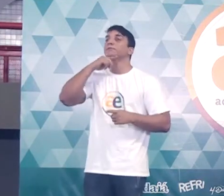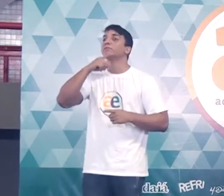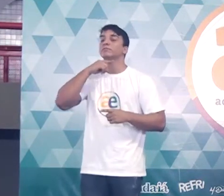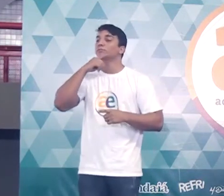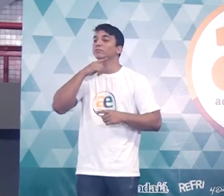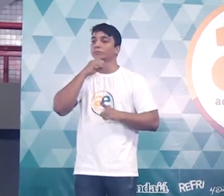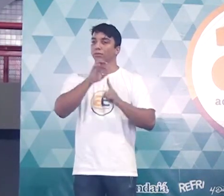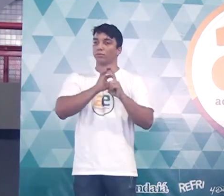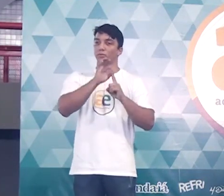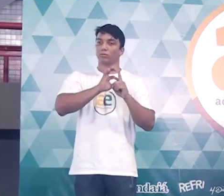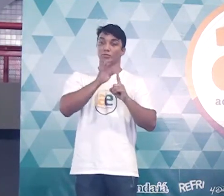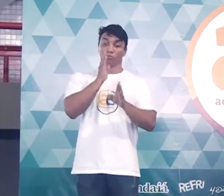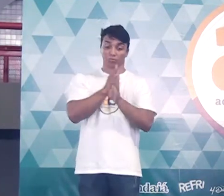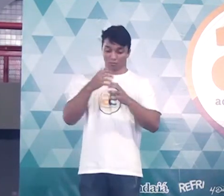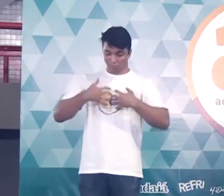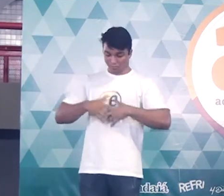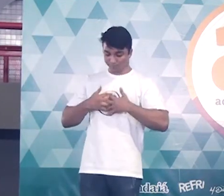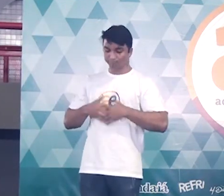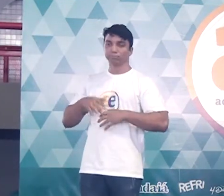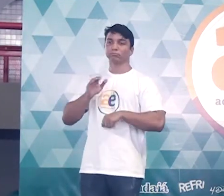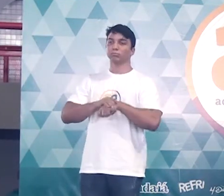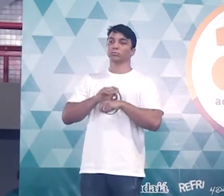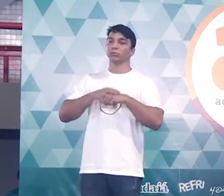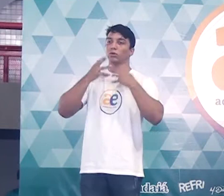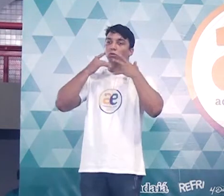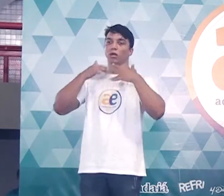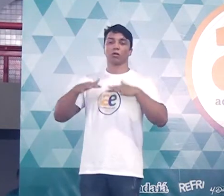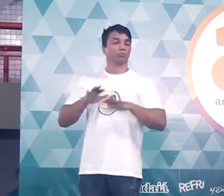o nosso organismo já faz isso naturalmente, tá certo?